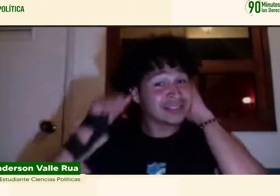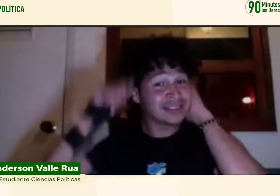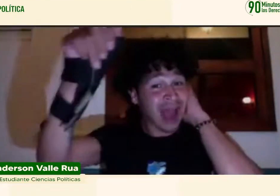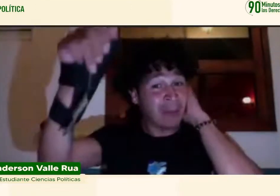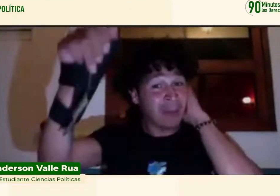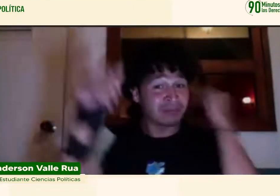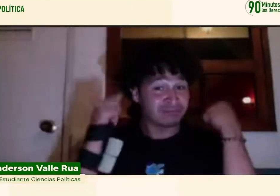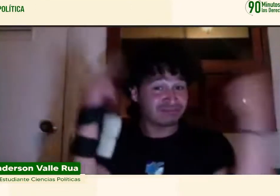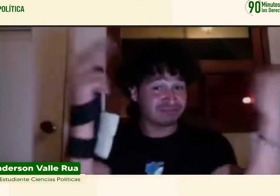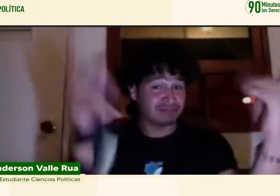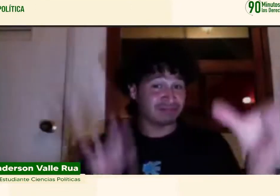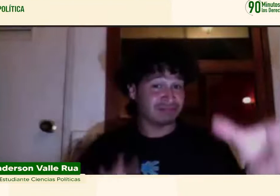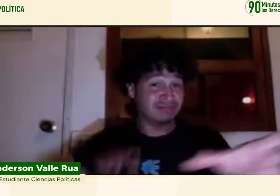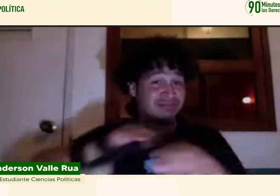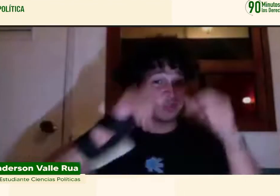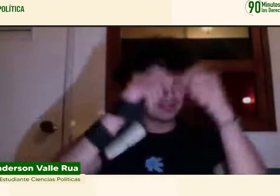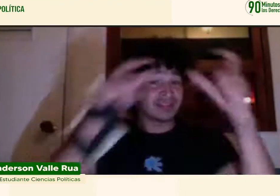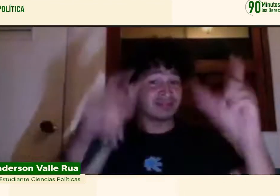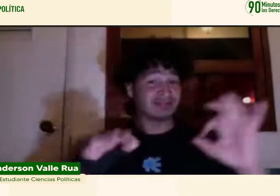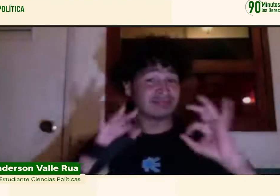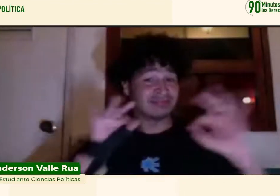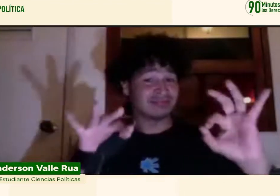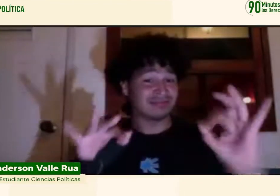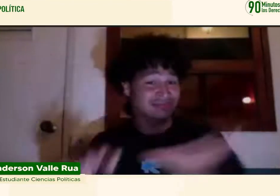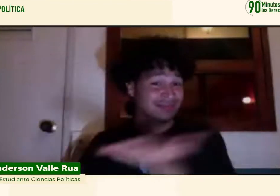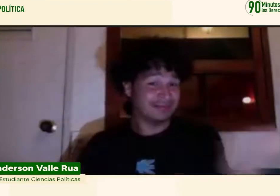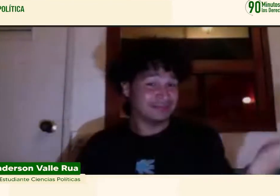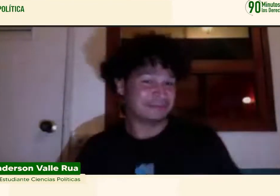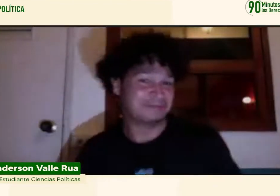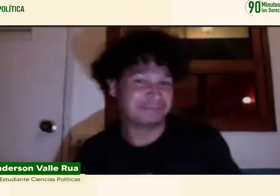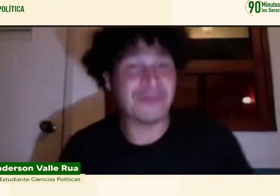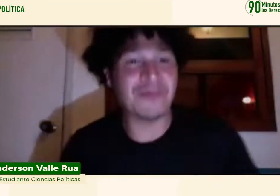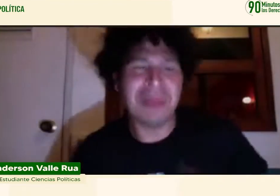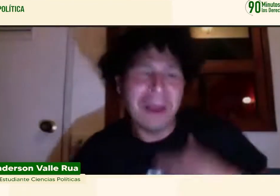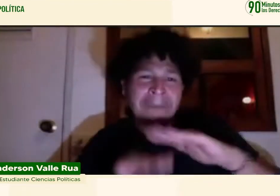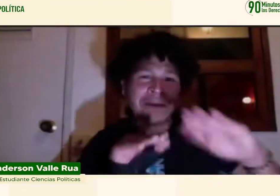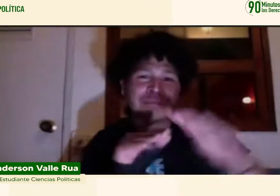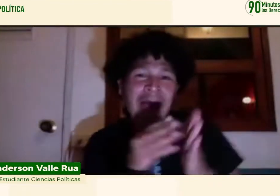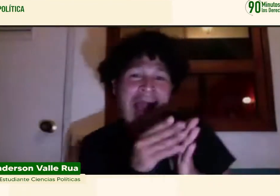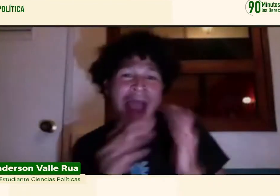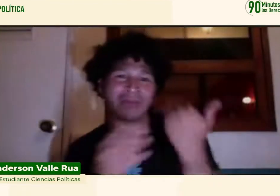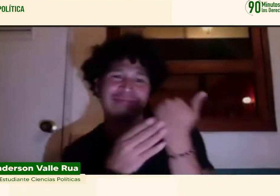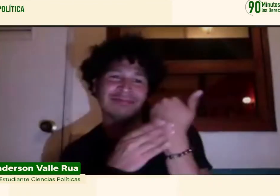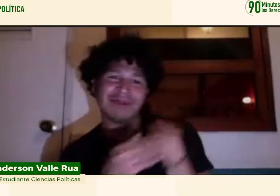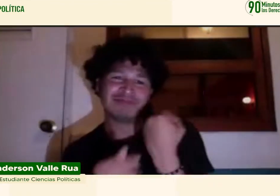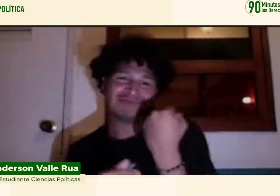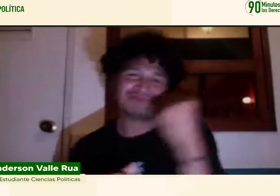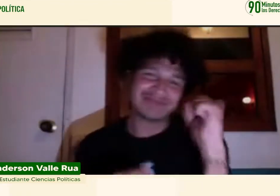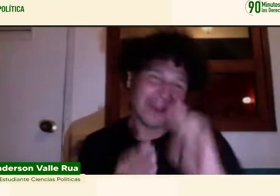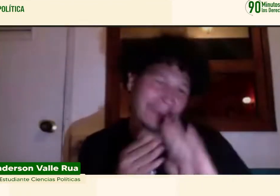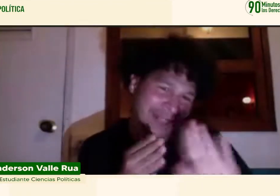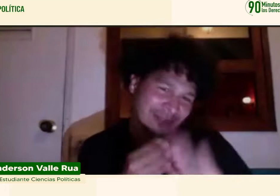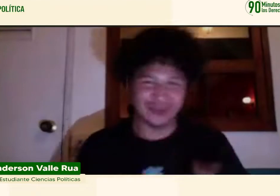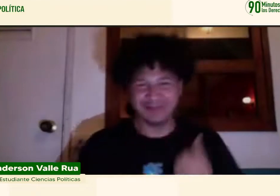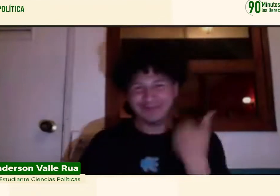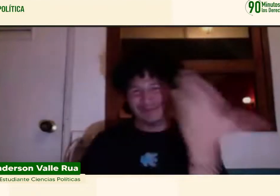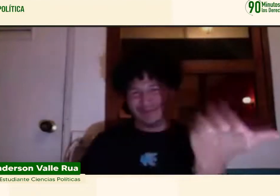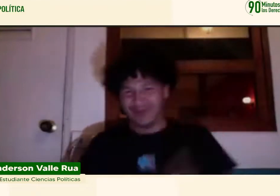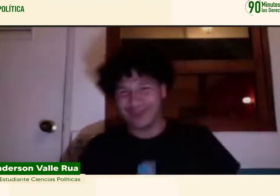una nación y ahí es donde está el turismo también a favor de todas las personas sombras en relación a este tema qué pena gracias por avisarme y